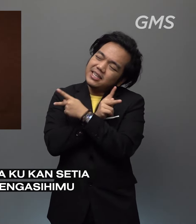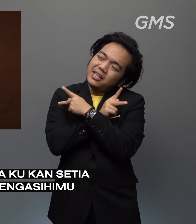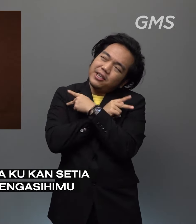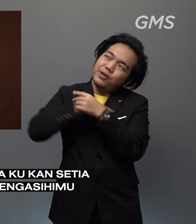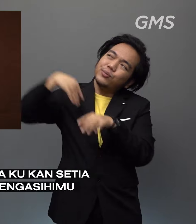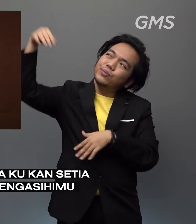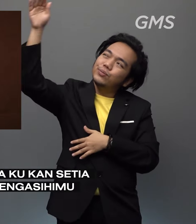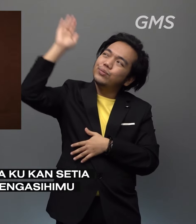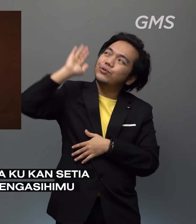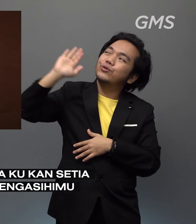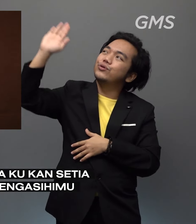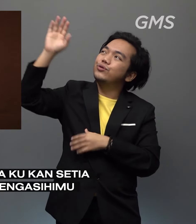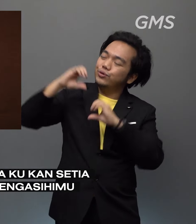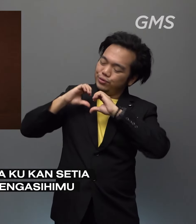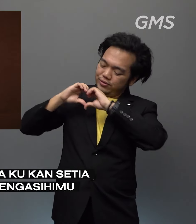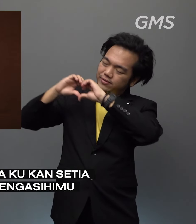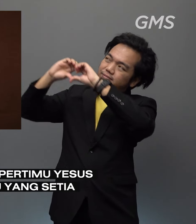mengasihimu.